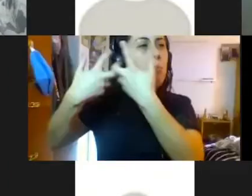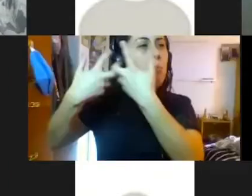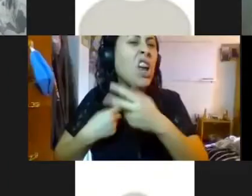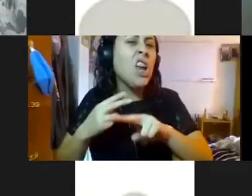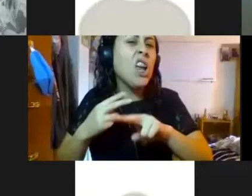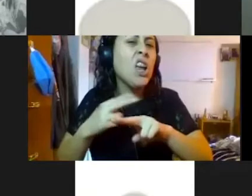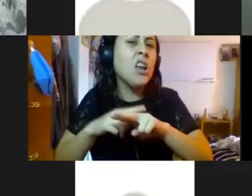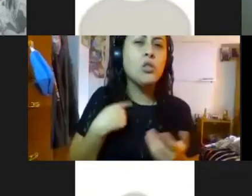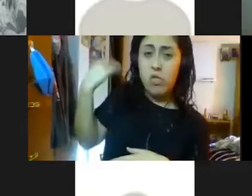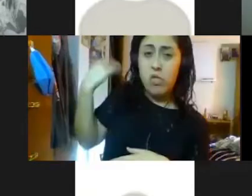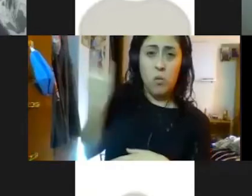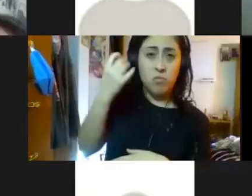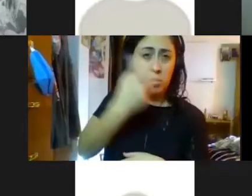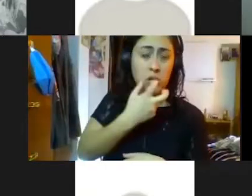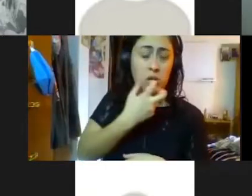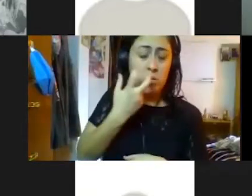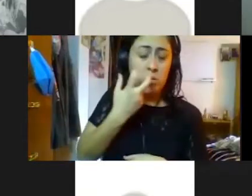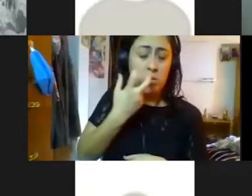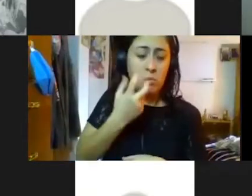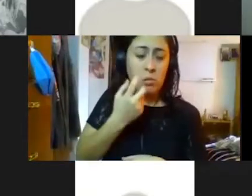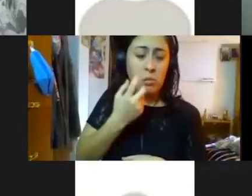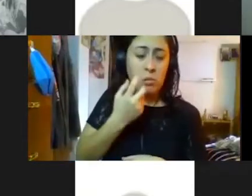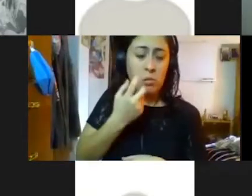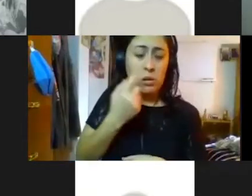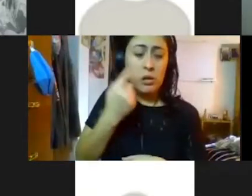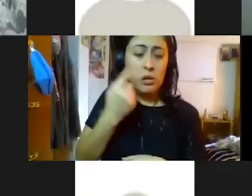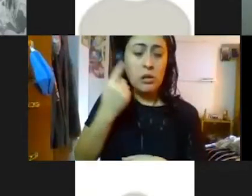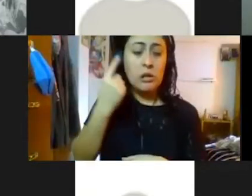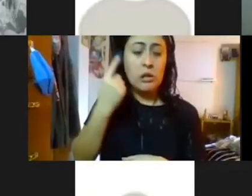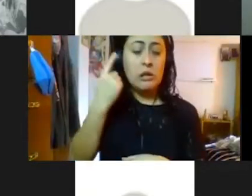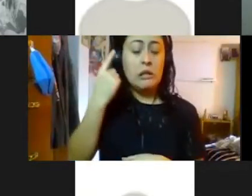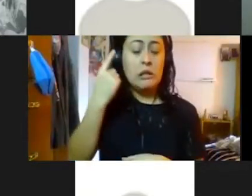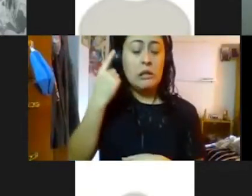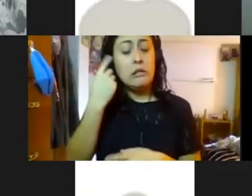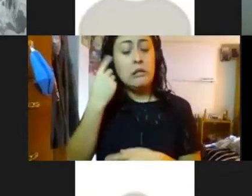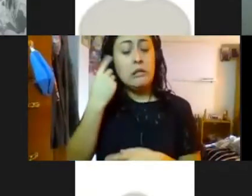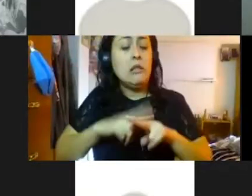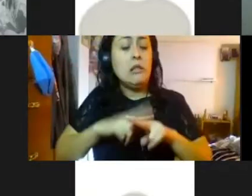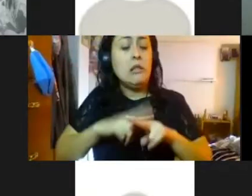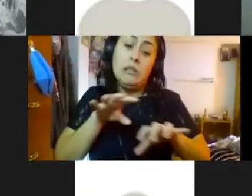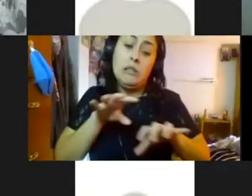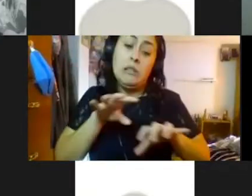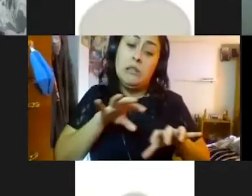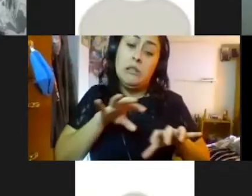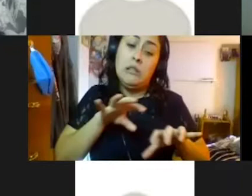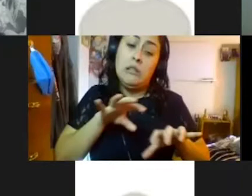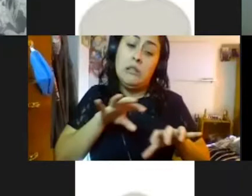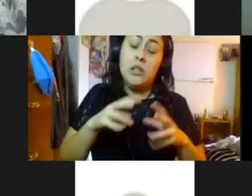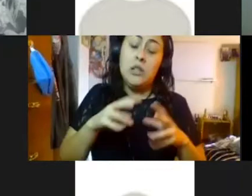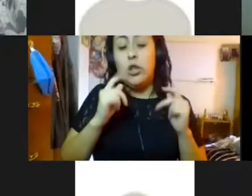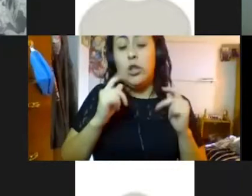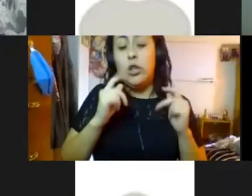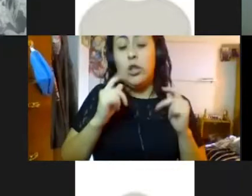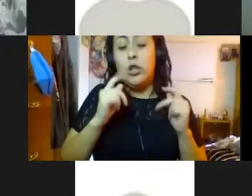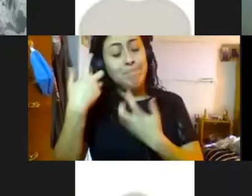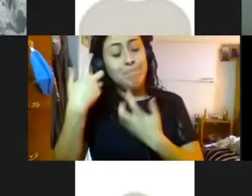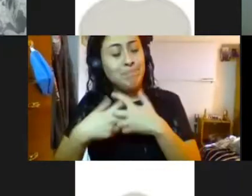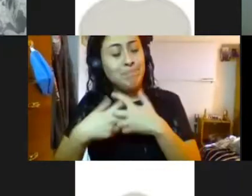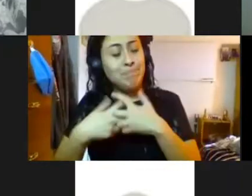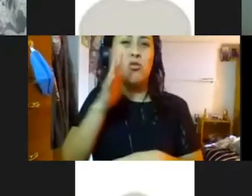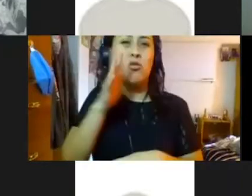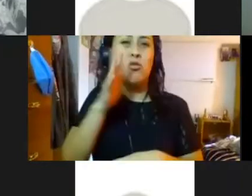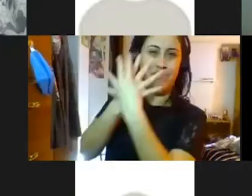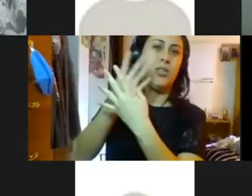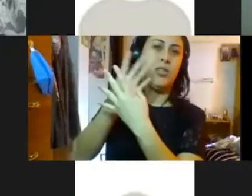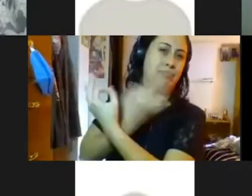uno sigue desarrollando en el tiempo, pero no había un currículum en el cual basarse. Y en muchos casos nos ocurrió